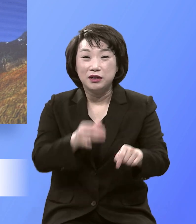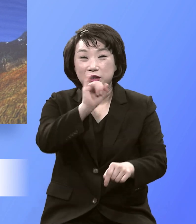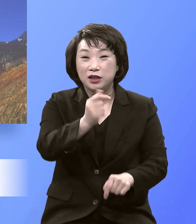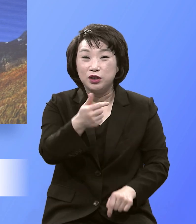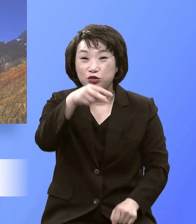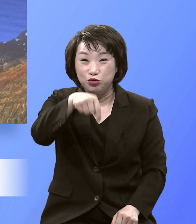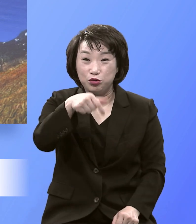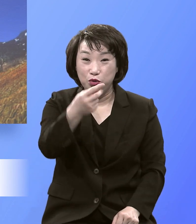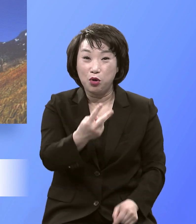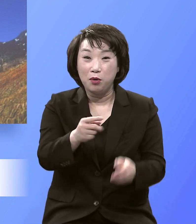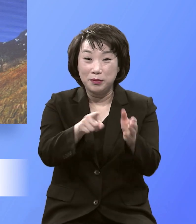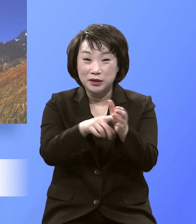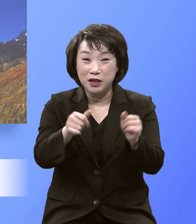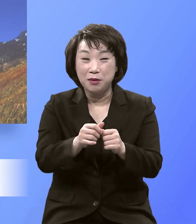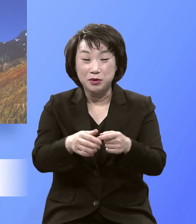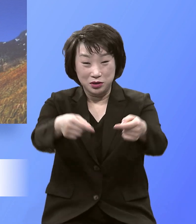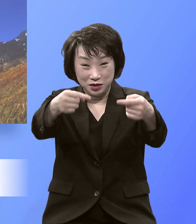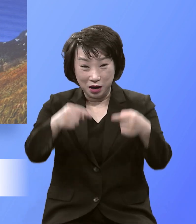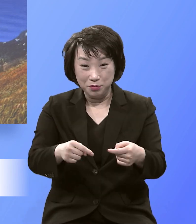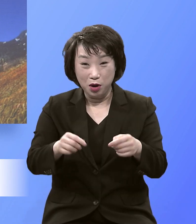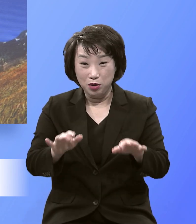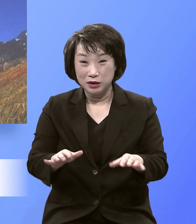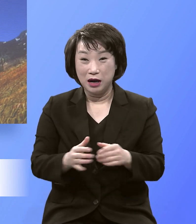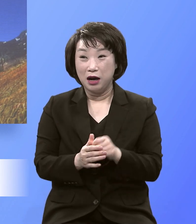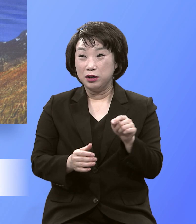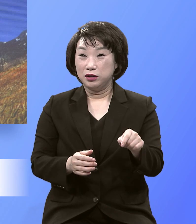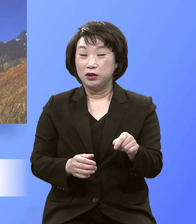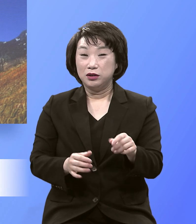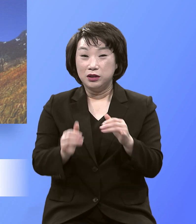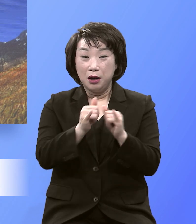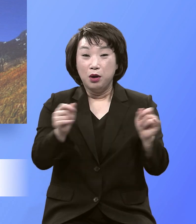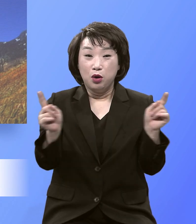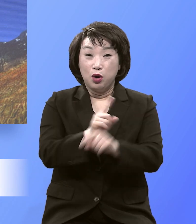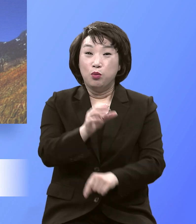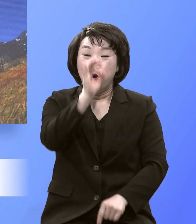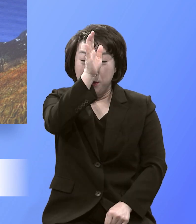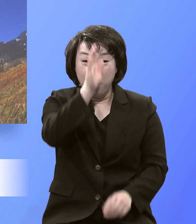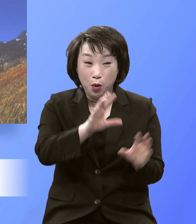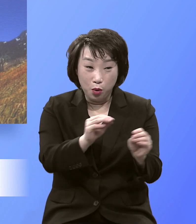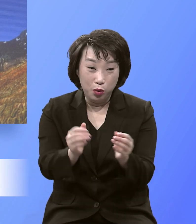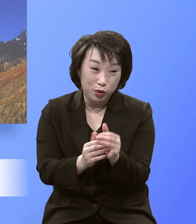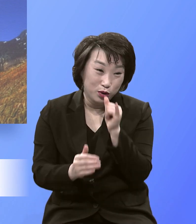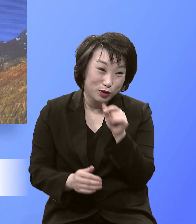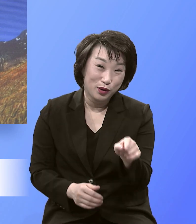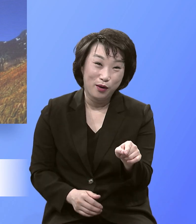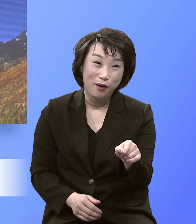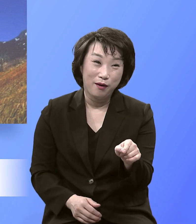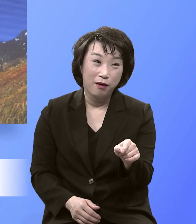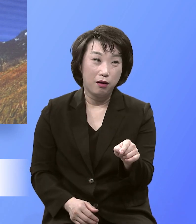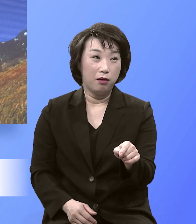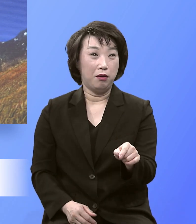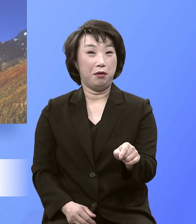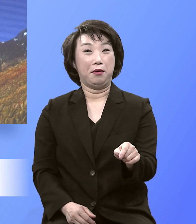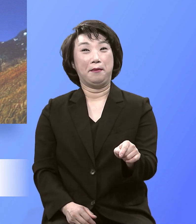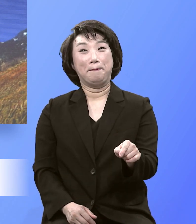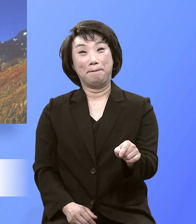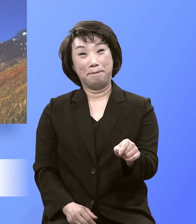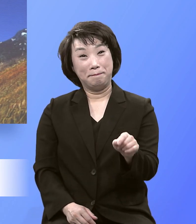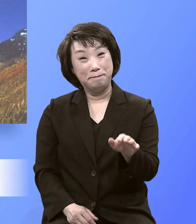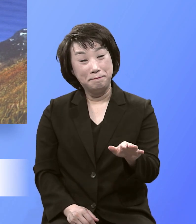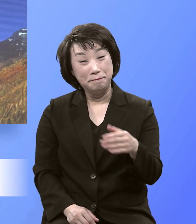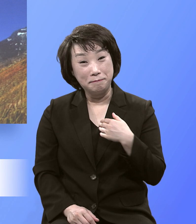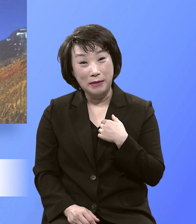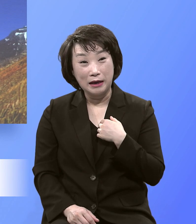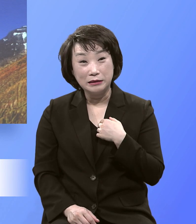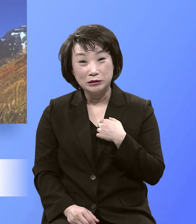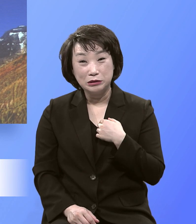사람들이 와서 다 그 사람이 불치병에서 치료받는데, 저는 한